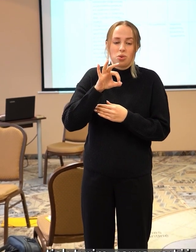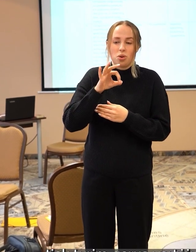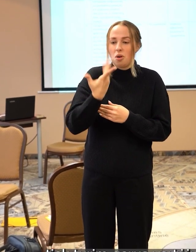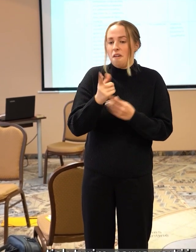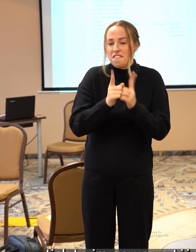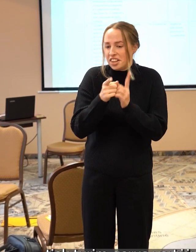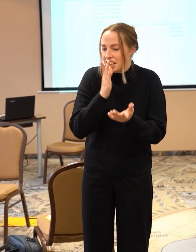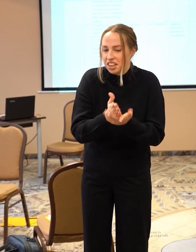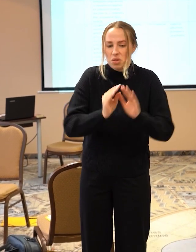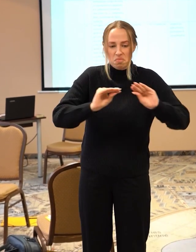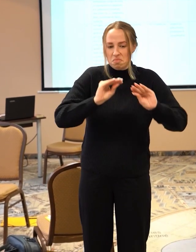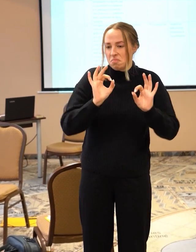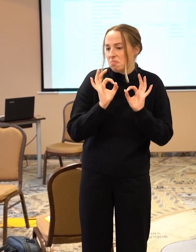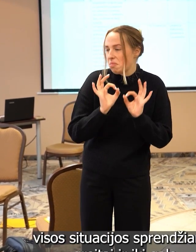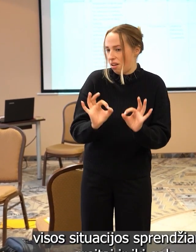gerus vertėjus.